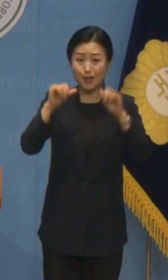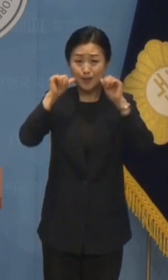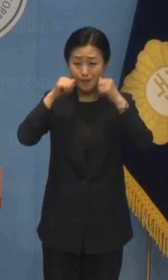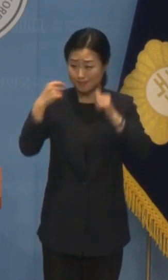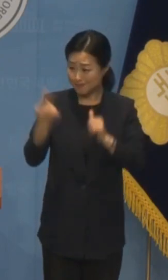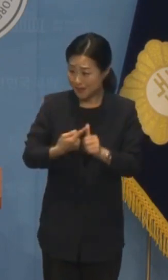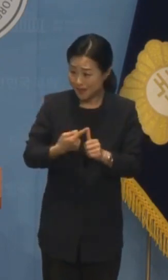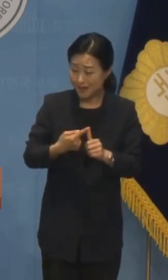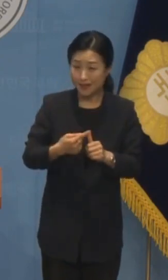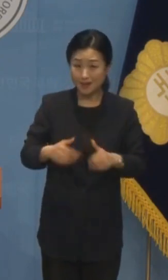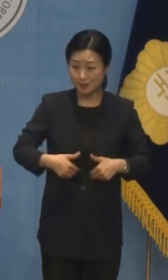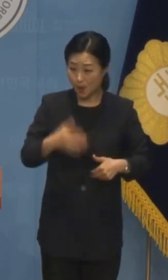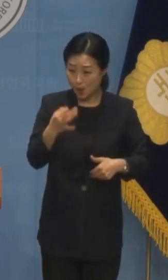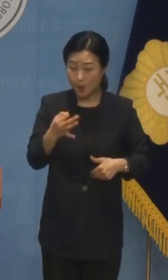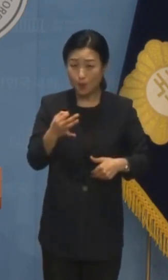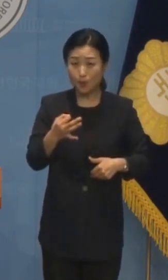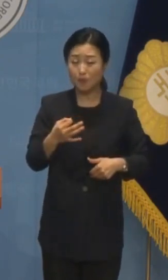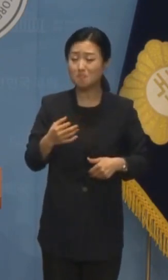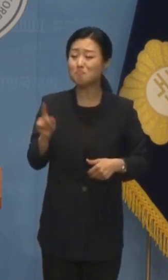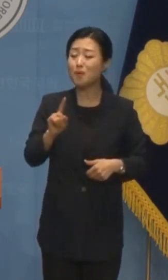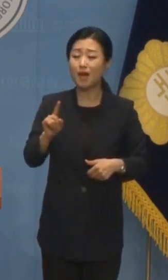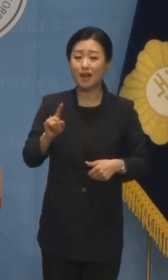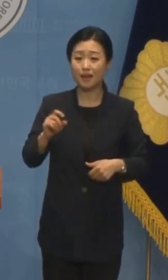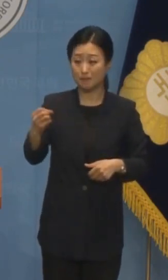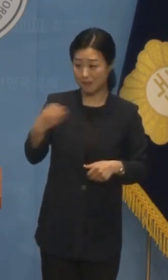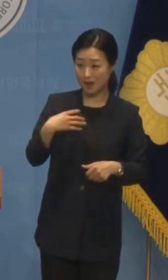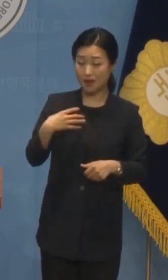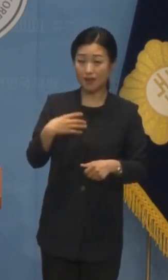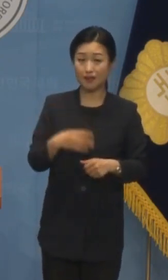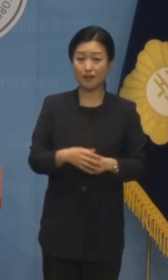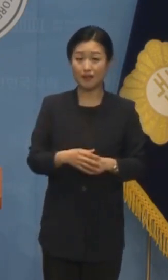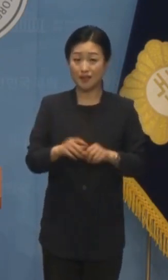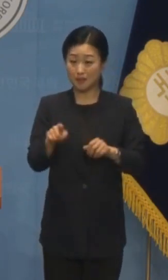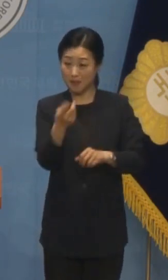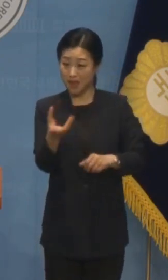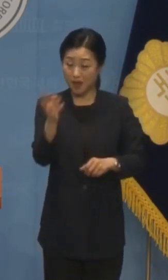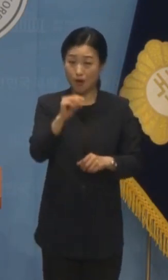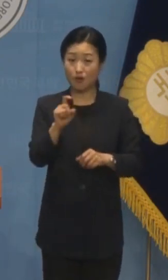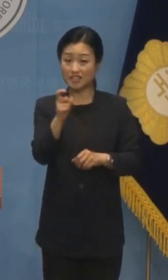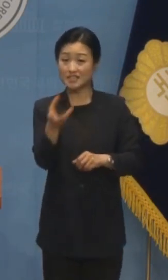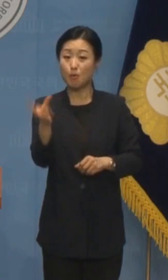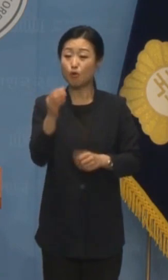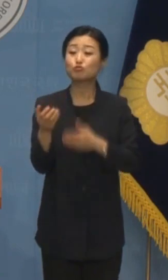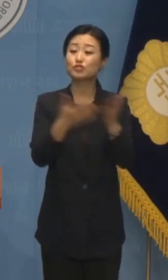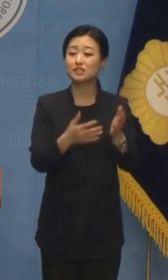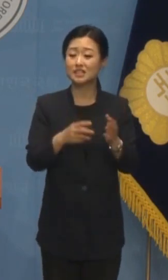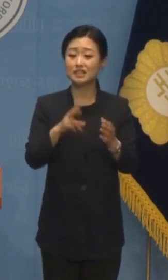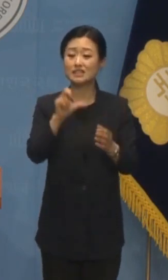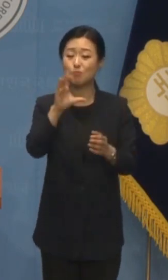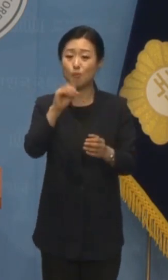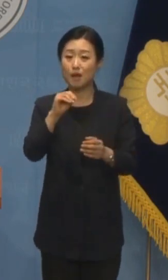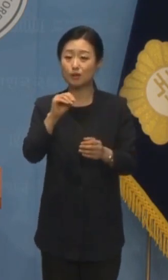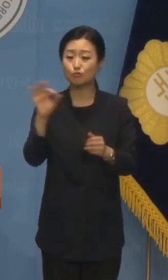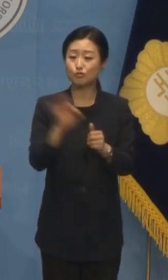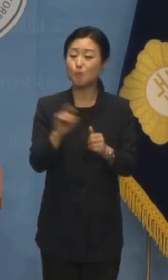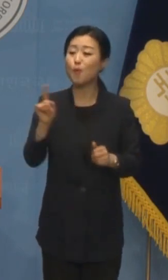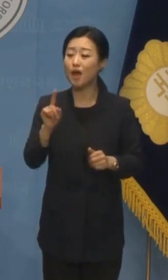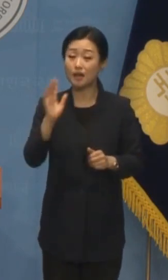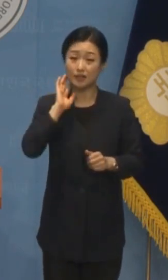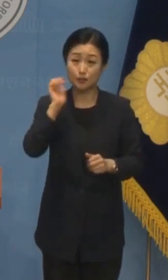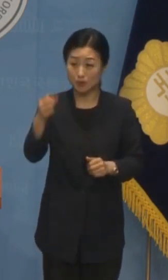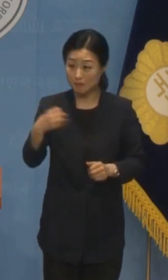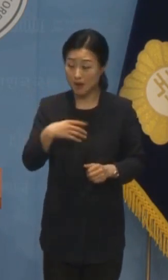이들, 용돈 수준밖에 더 되냐고 비웃는 이들, 100억씩 10억씩 주지 왜 25만 원만 주냐고 배한양대는